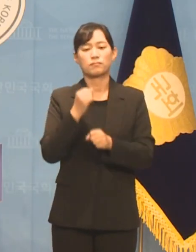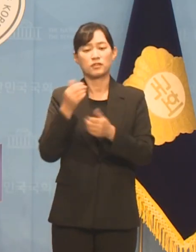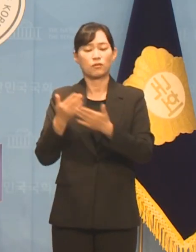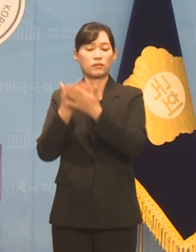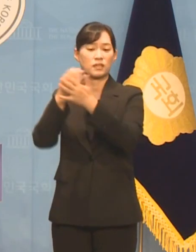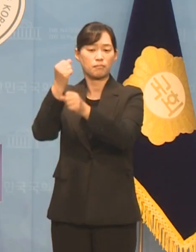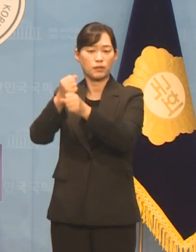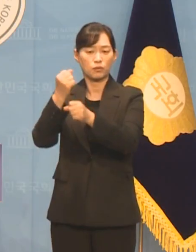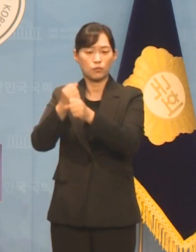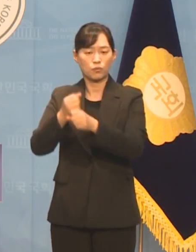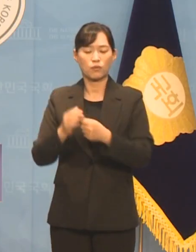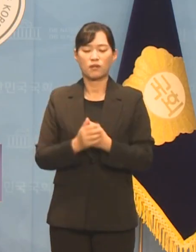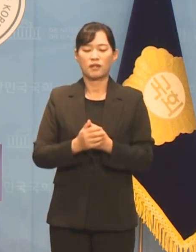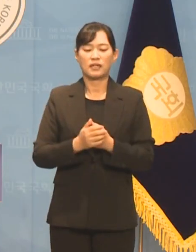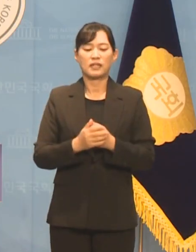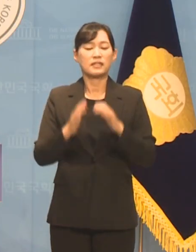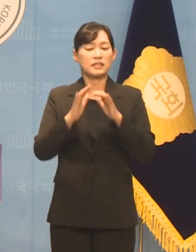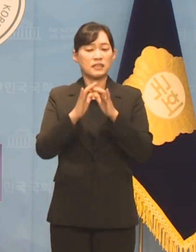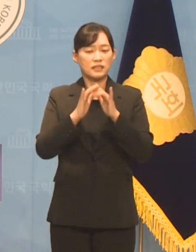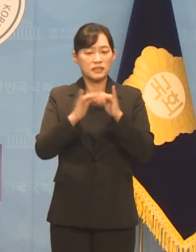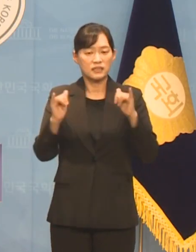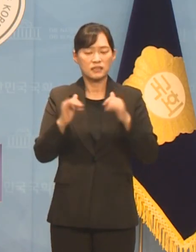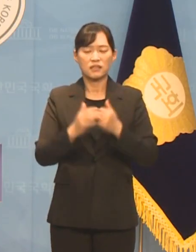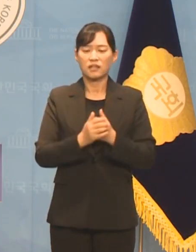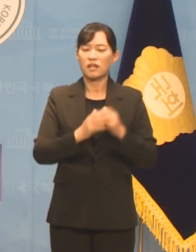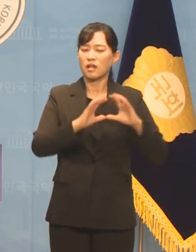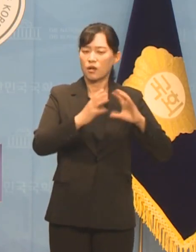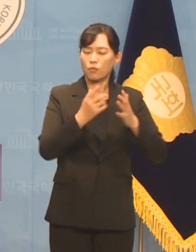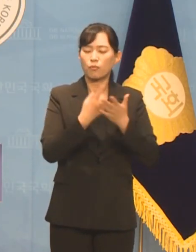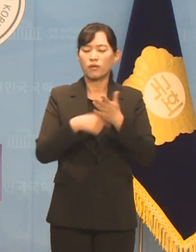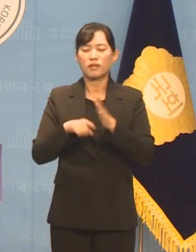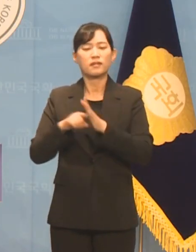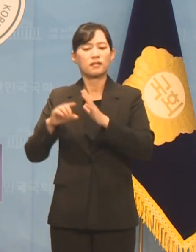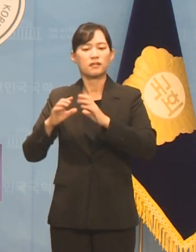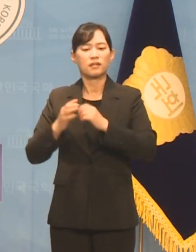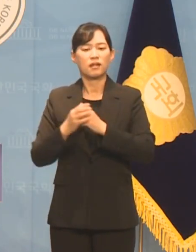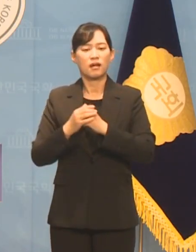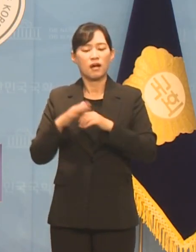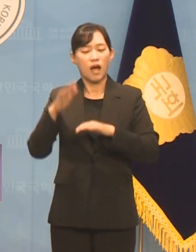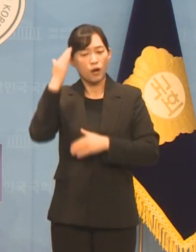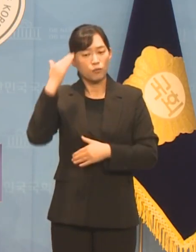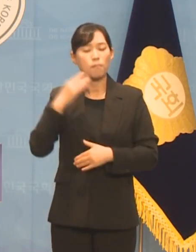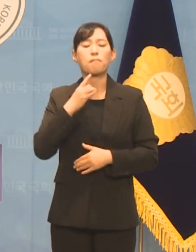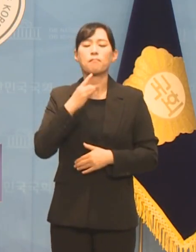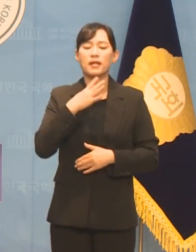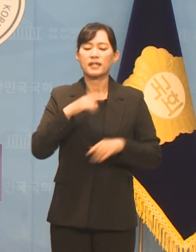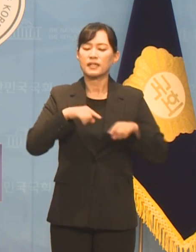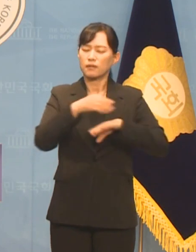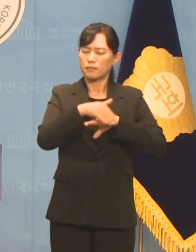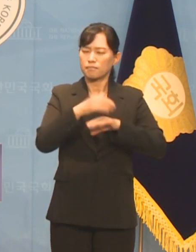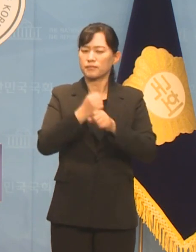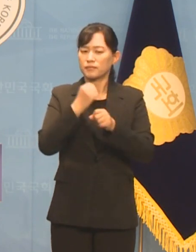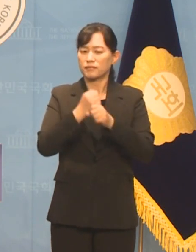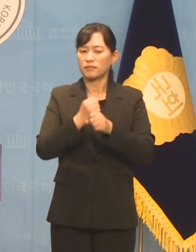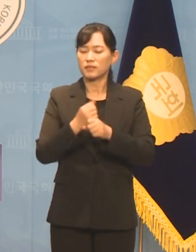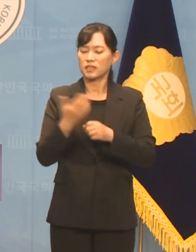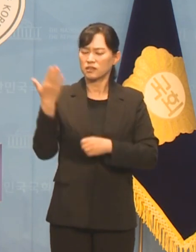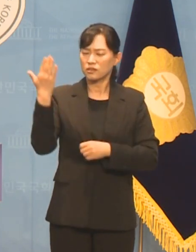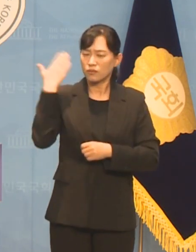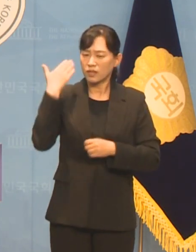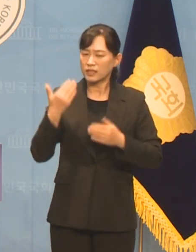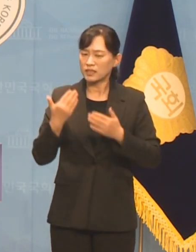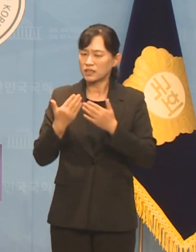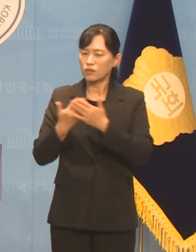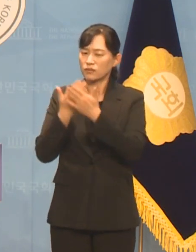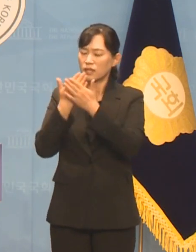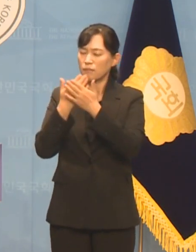만드는 인재공화국에서 우리만의 경쟁 우위 전략을 만들어 가겠습니다. 기존의 성장 방식을